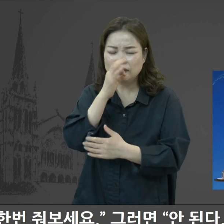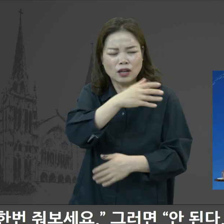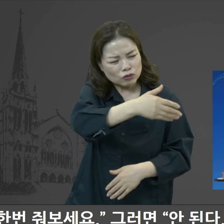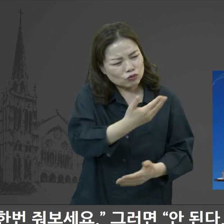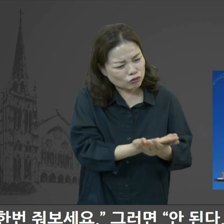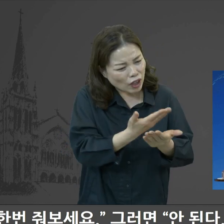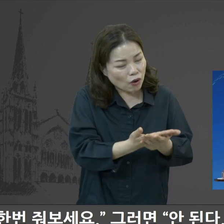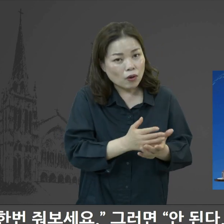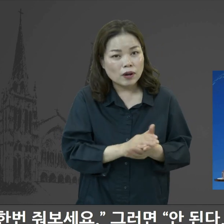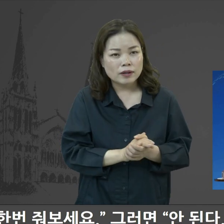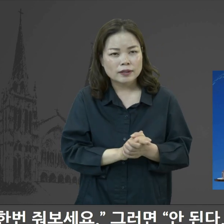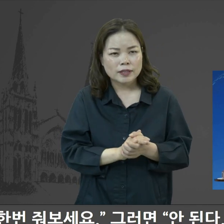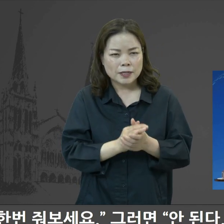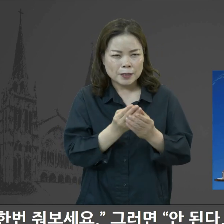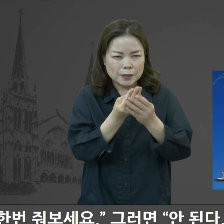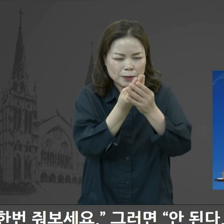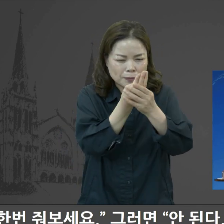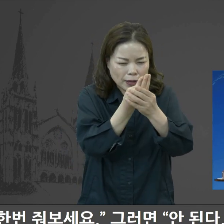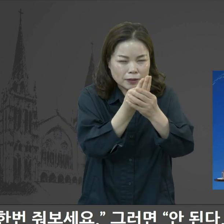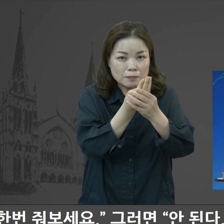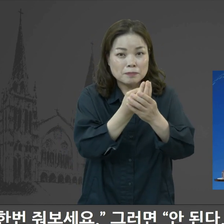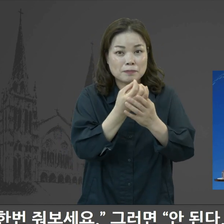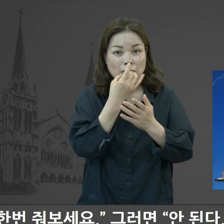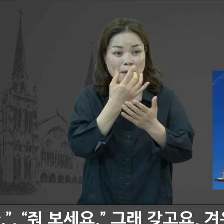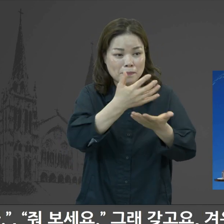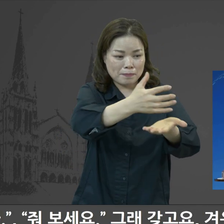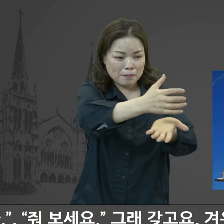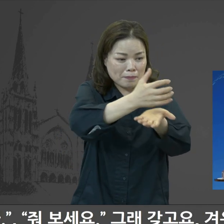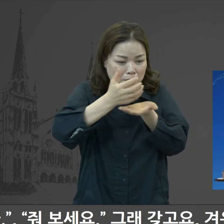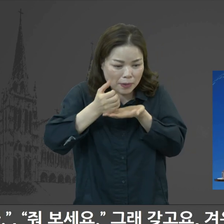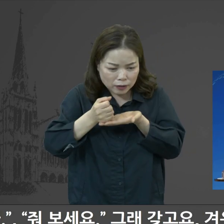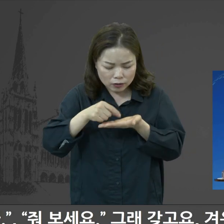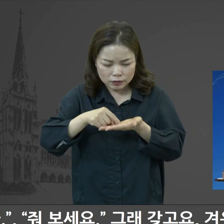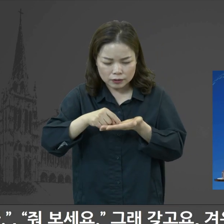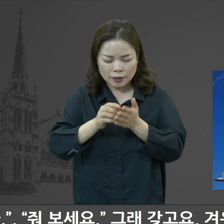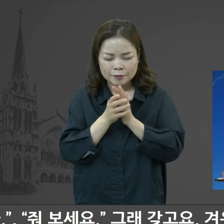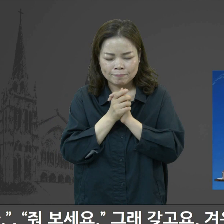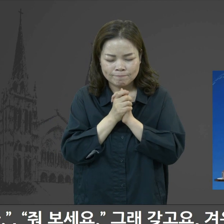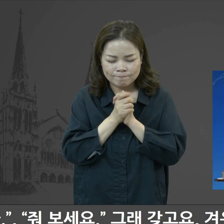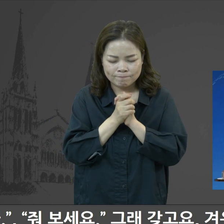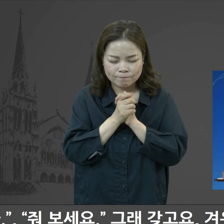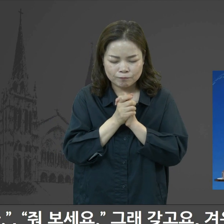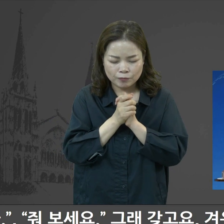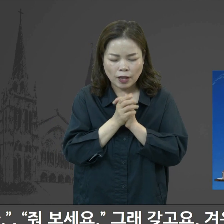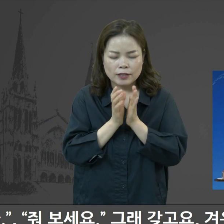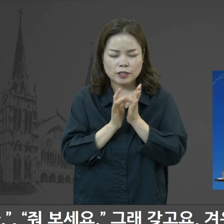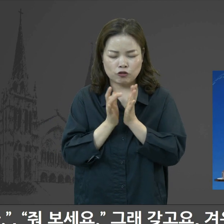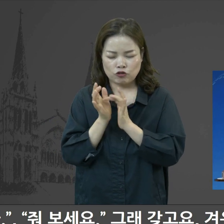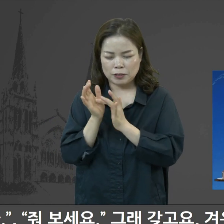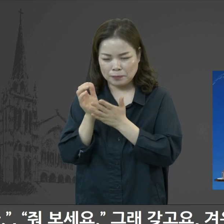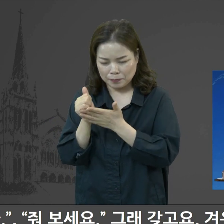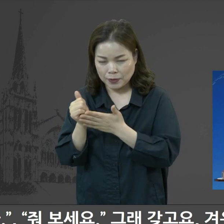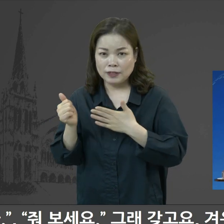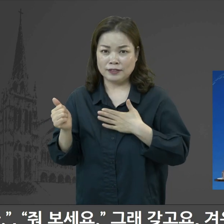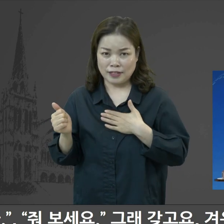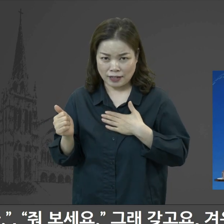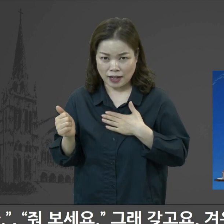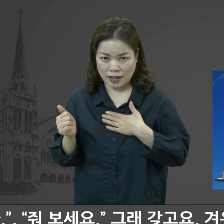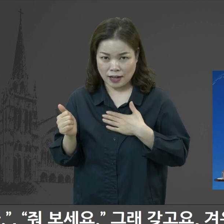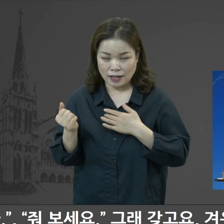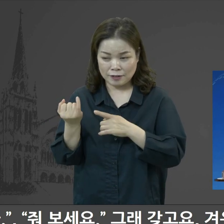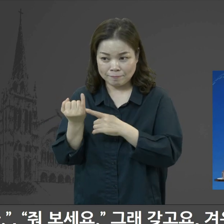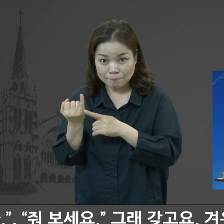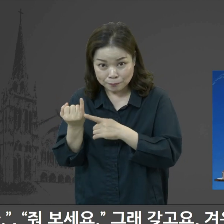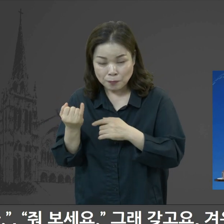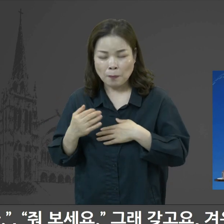줘보세요. 그래갖고요 겨우 요만큼 얻었어요. 그리고 제가 그 밥을 붙잡고 기도했어요. 예수님 제가